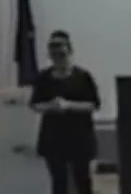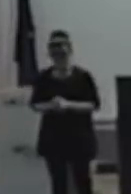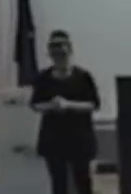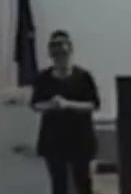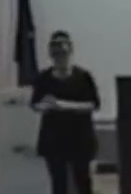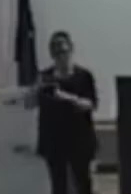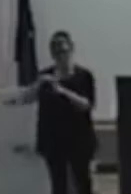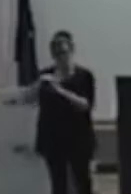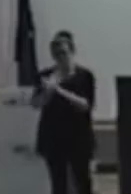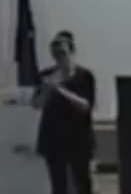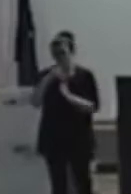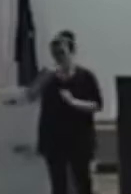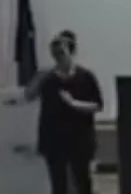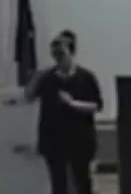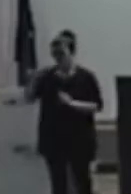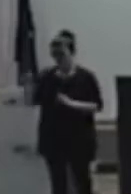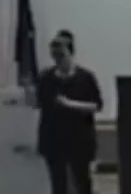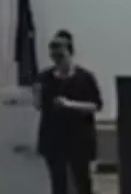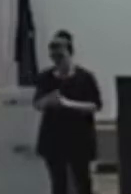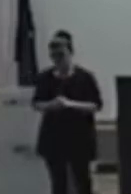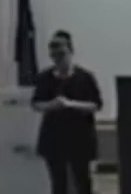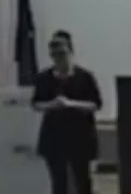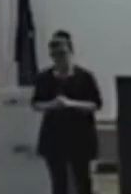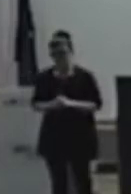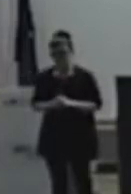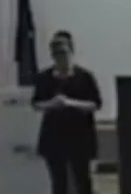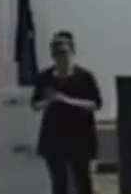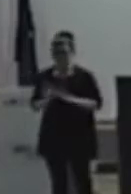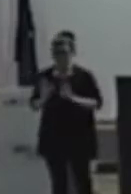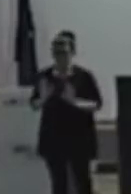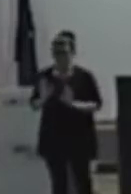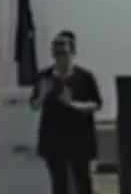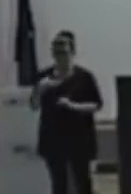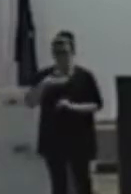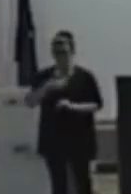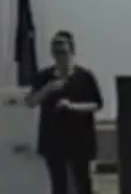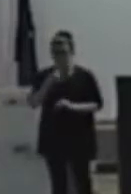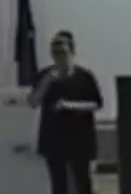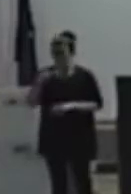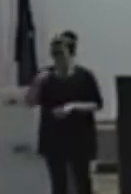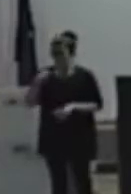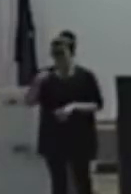el caso de los adolescentes, aquí podemos decir que lo mismo